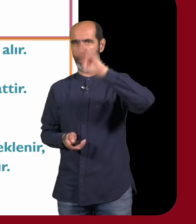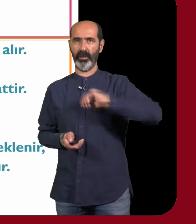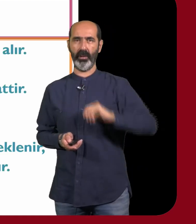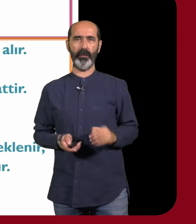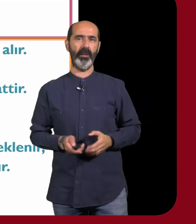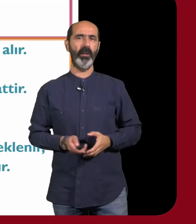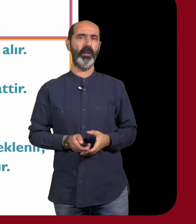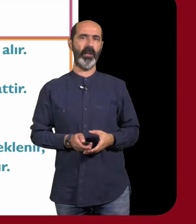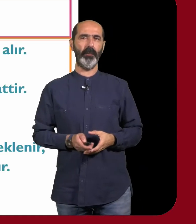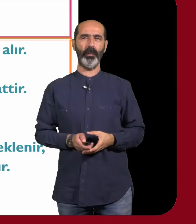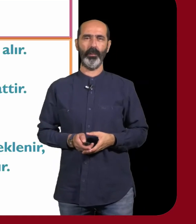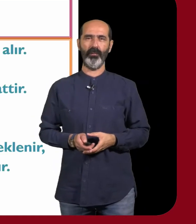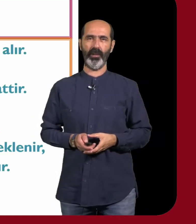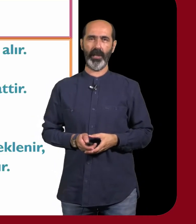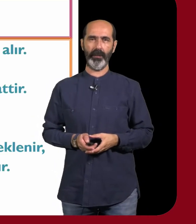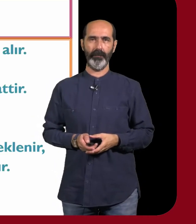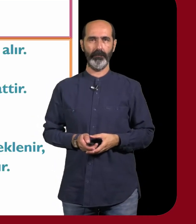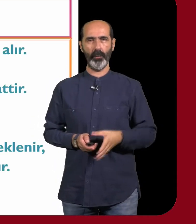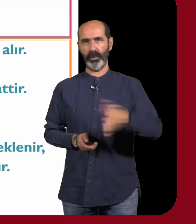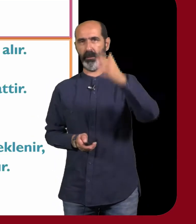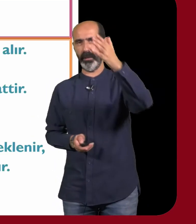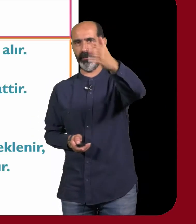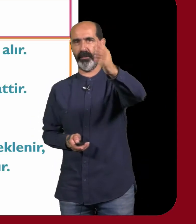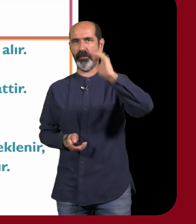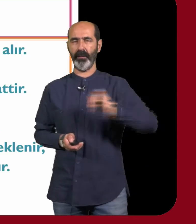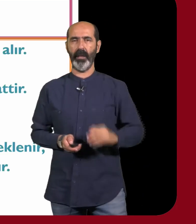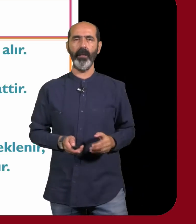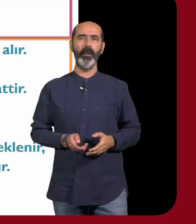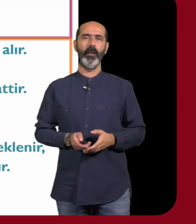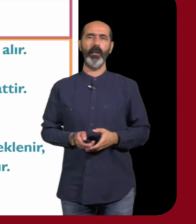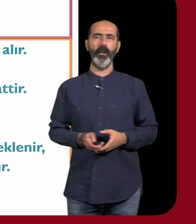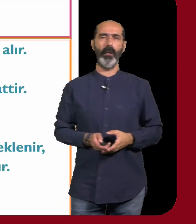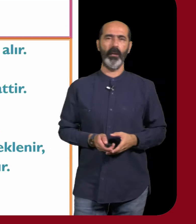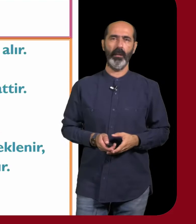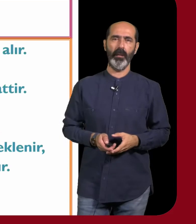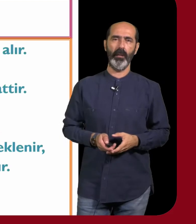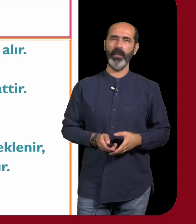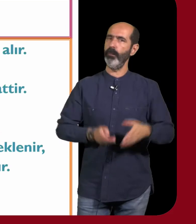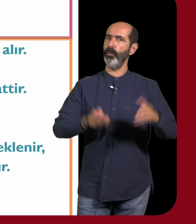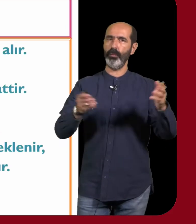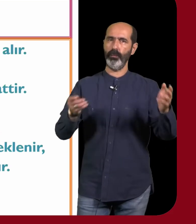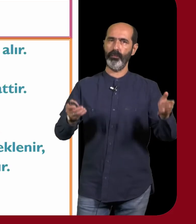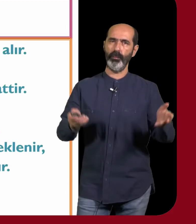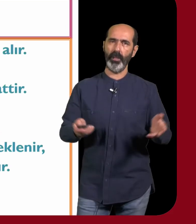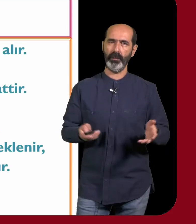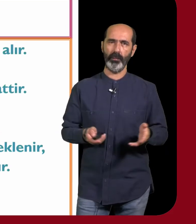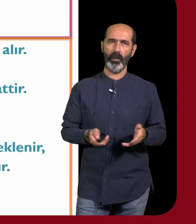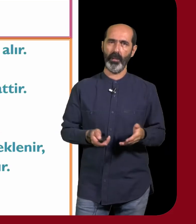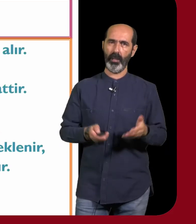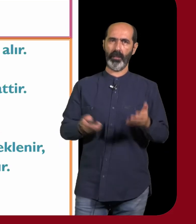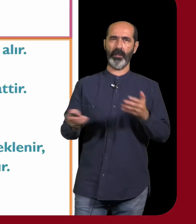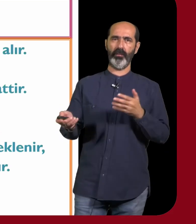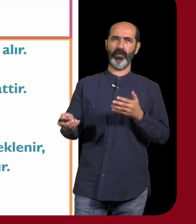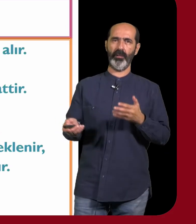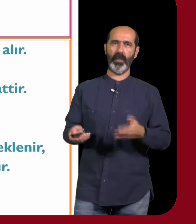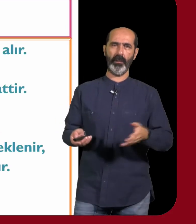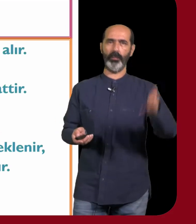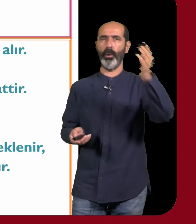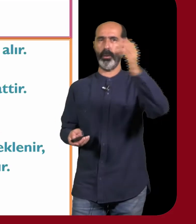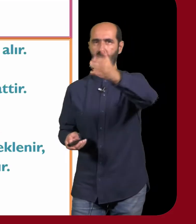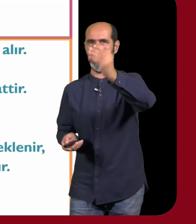çeker her dört yılda bir 29 çeker muhtemel kez Sizinde 29 Şubatta Doğan